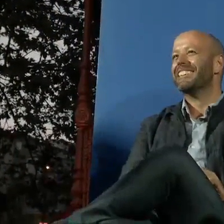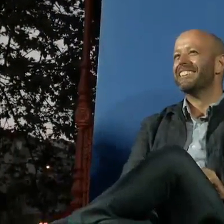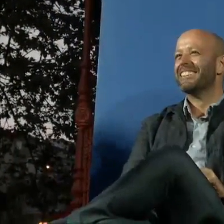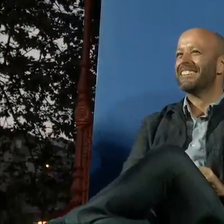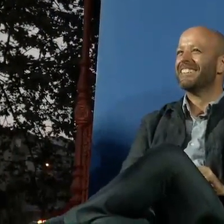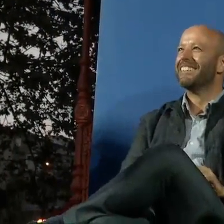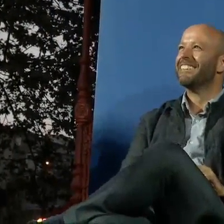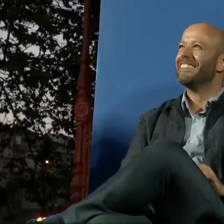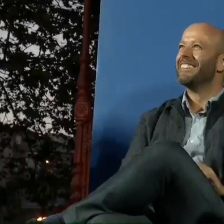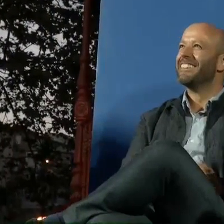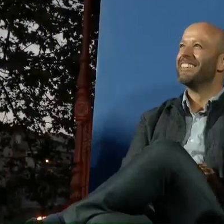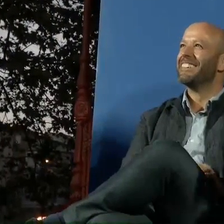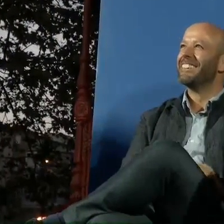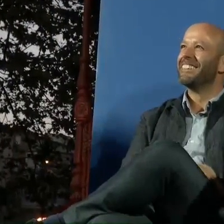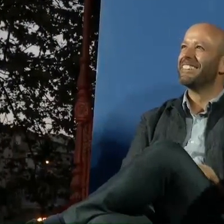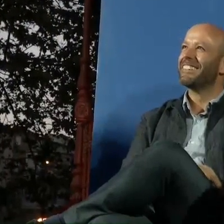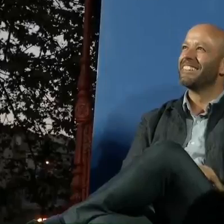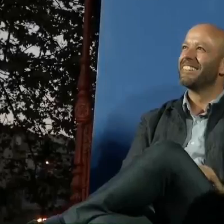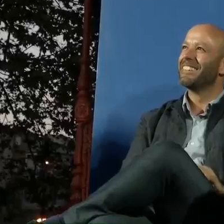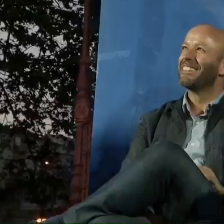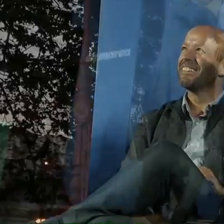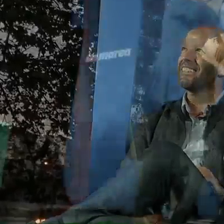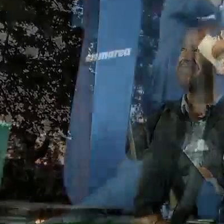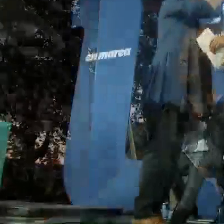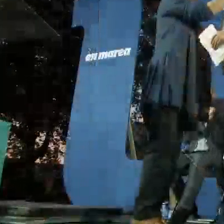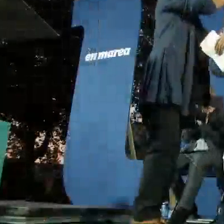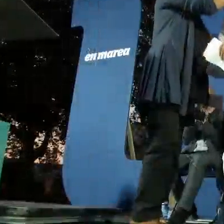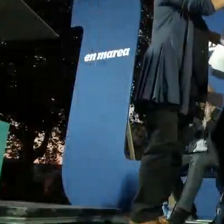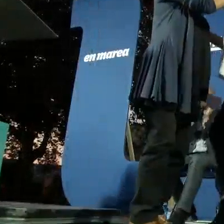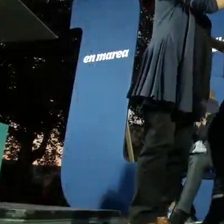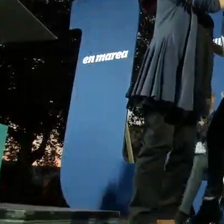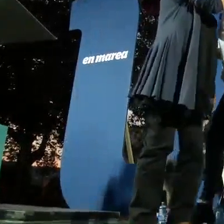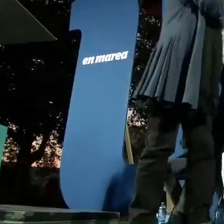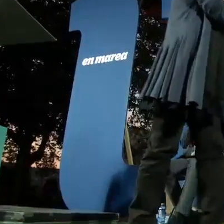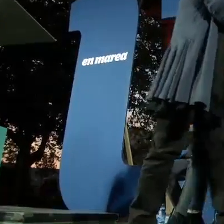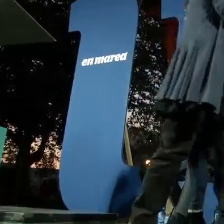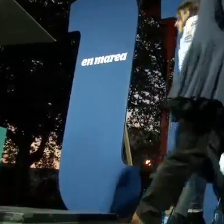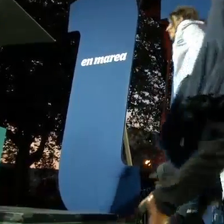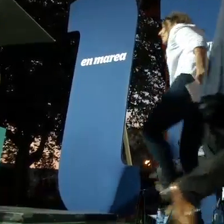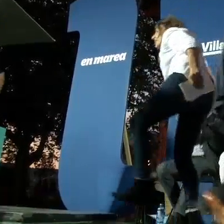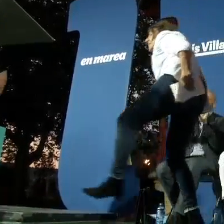un xuiz con mayúsculas, unha